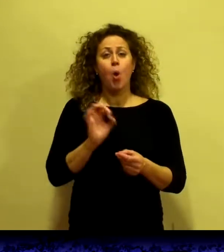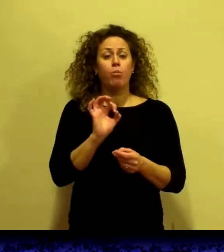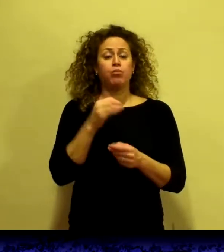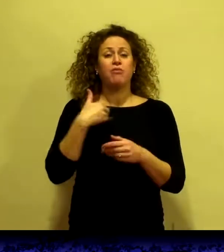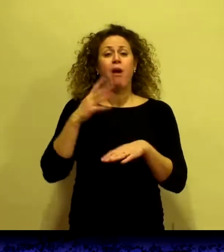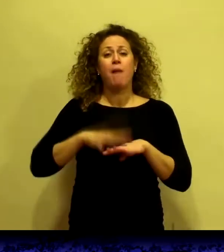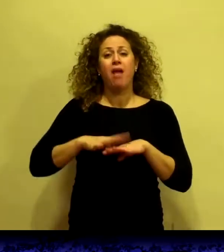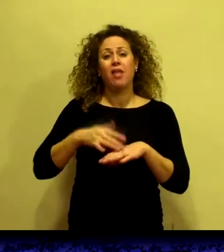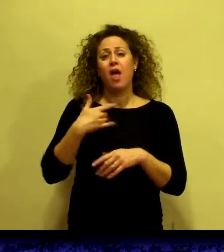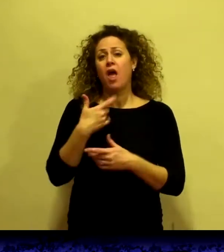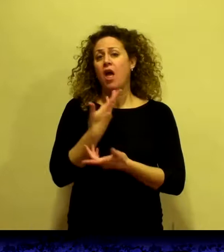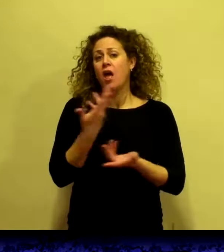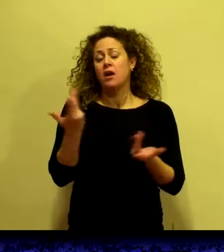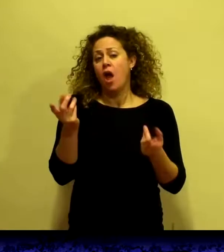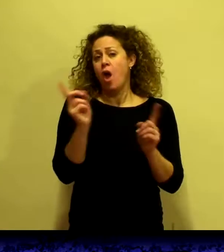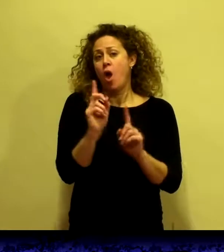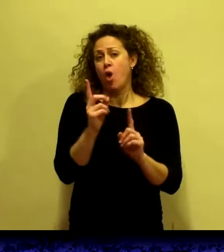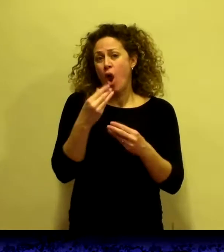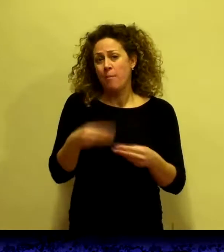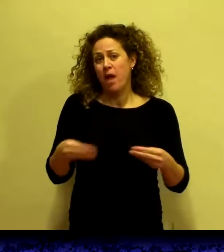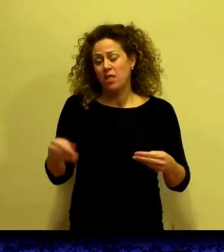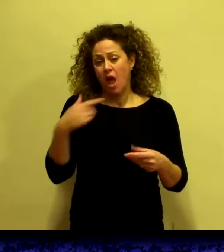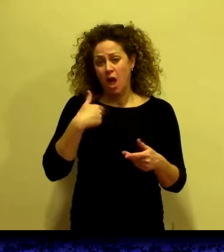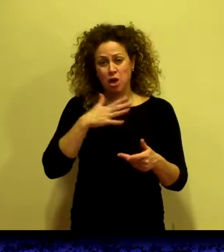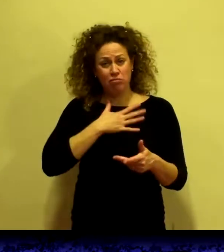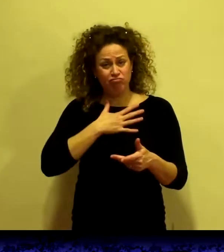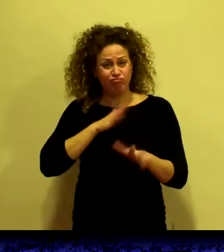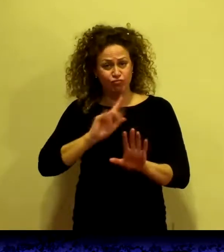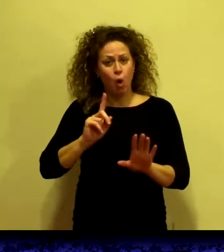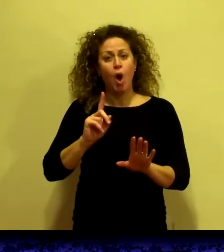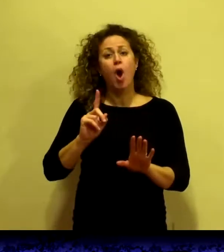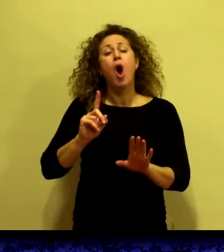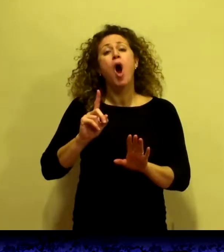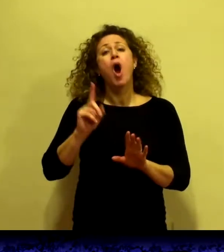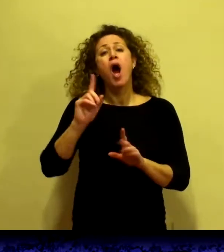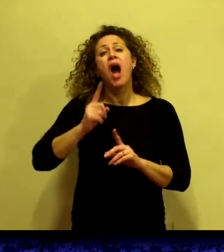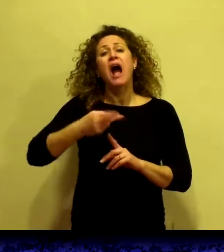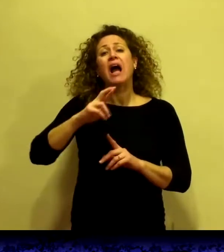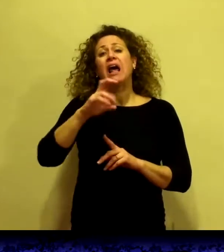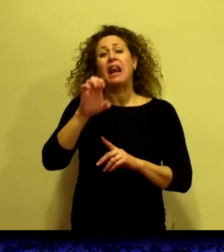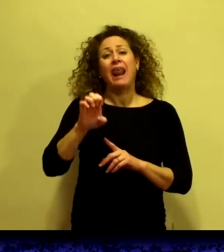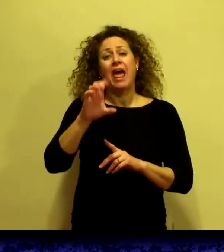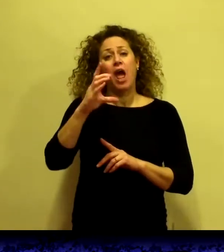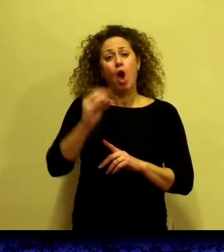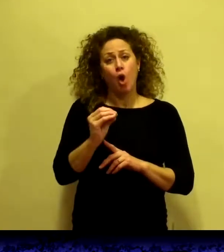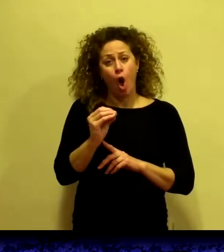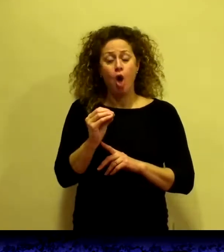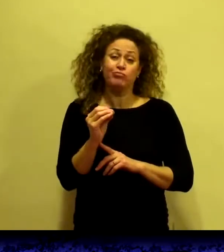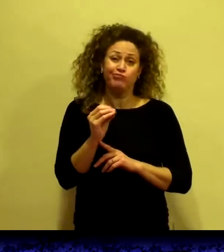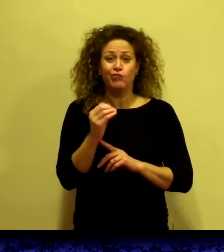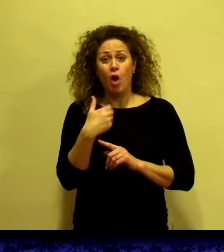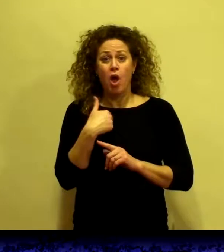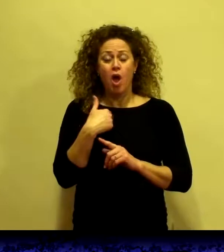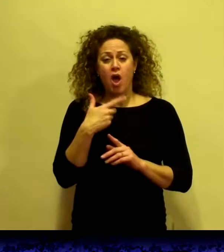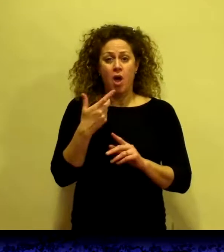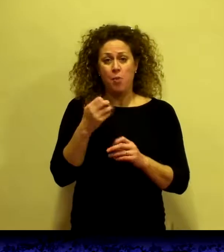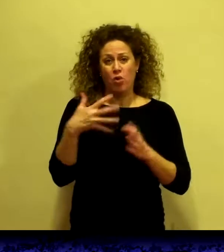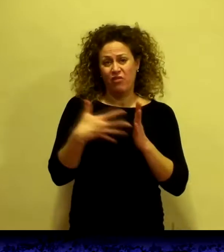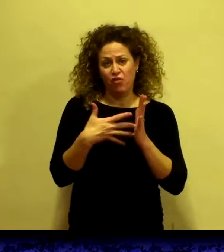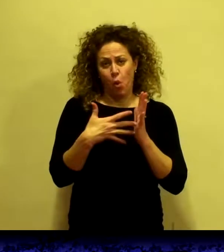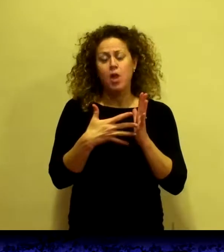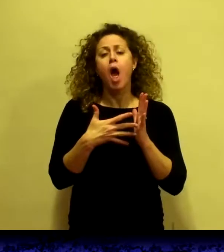siamo preparati, uno fra tutte il greco, che nessuno dei due sa, e quindi eventualmente per questo tipo di ripetizioni